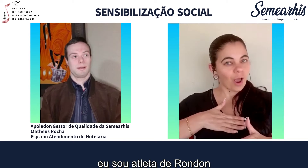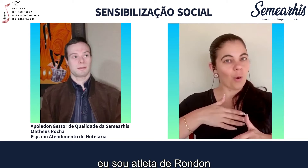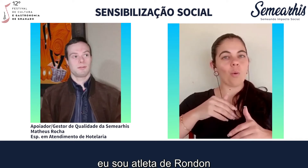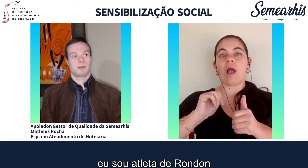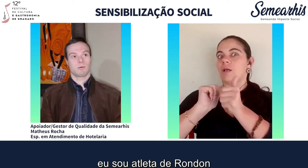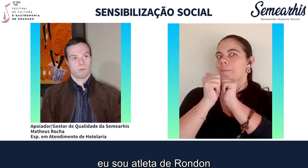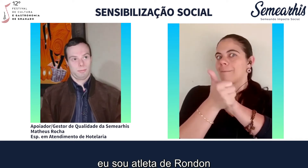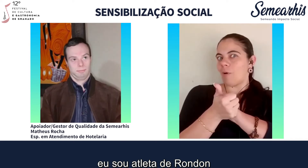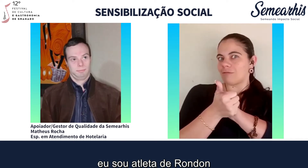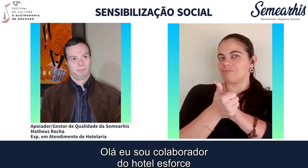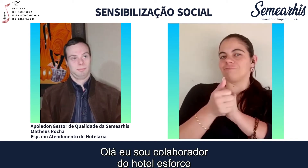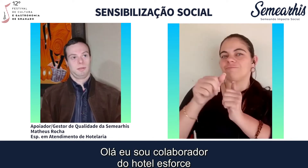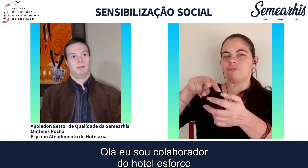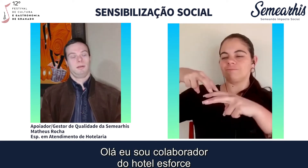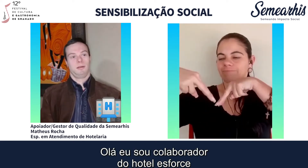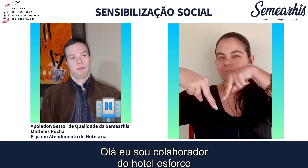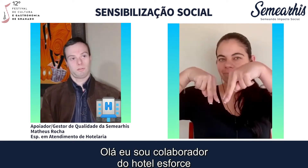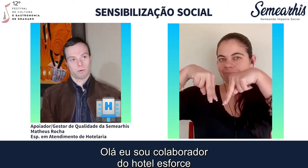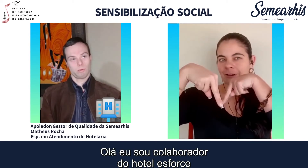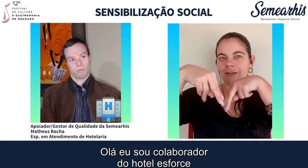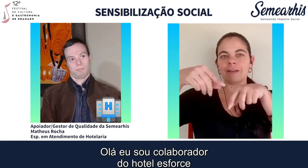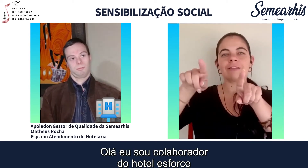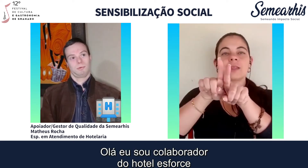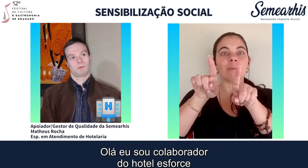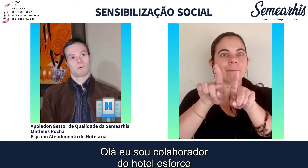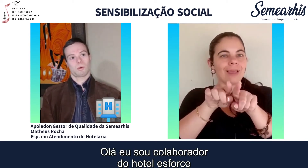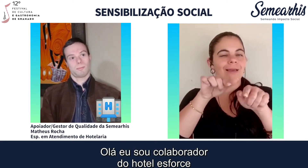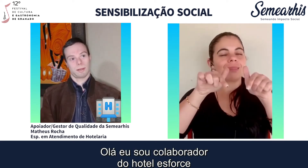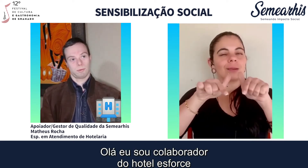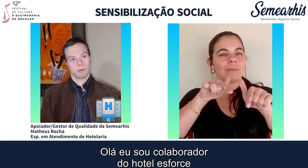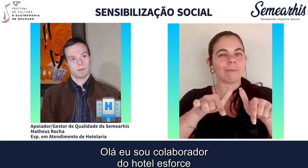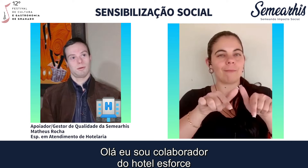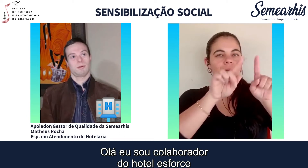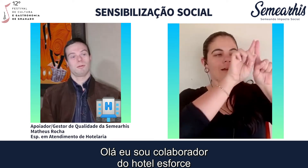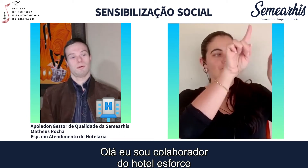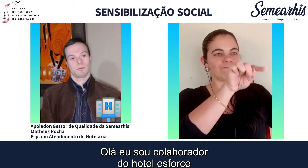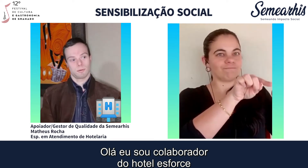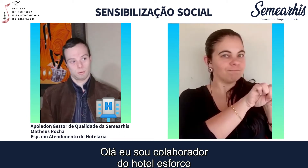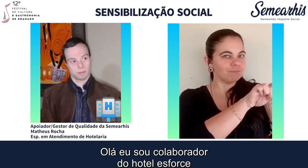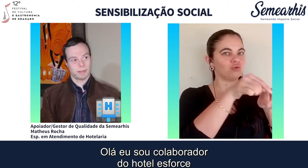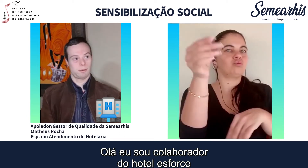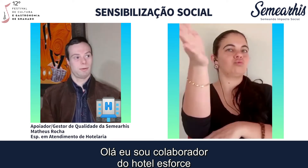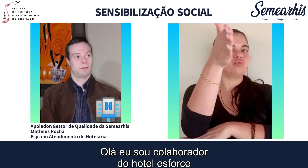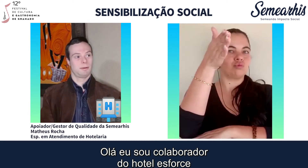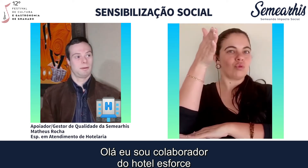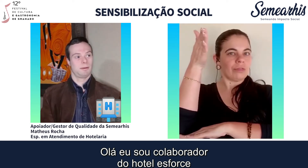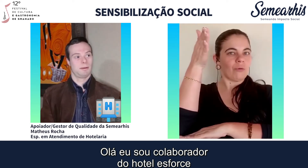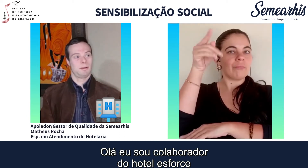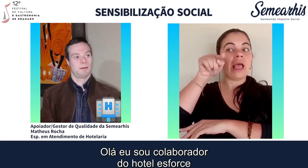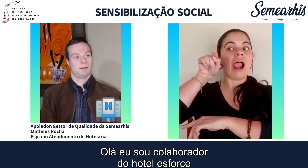Sou atleta de taekwondo e sou colaborador do hotel.